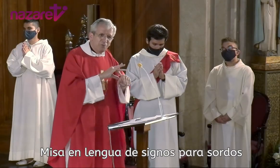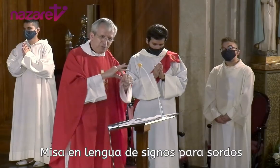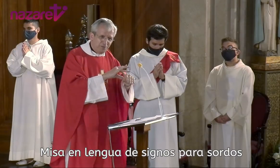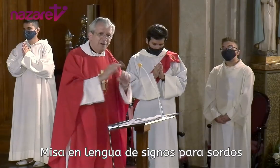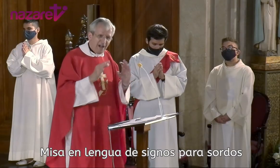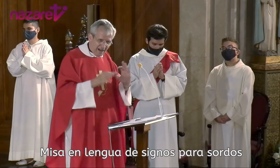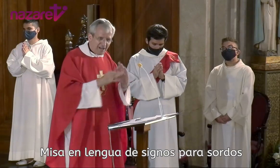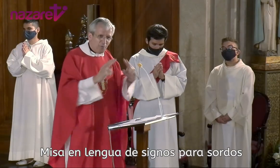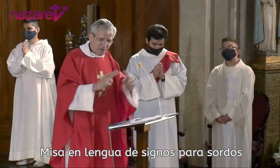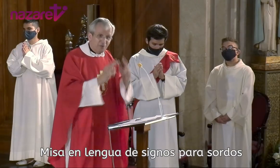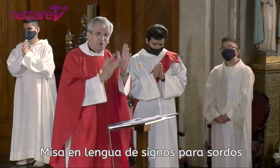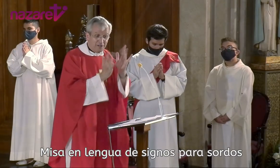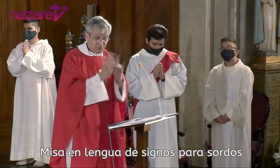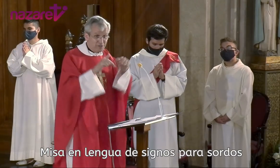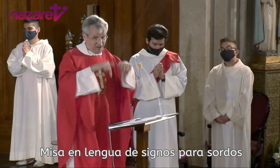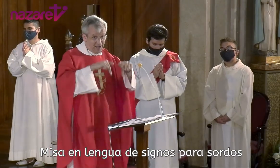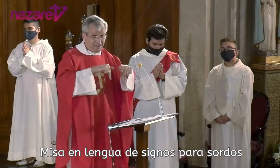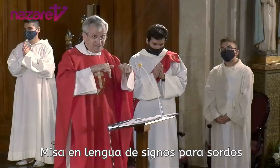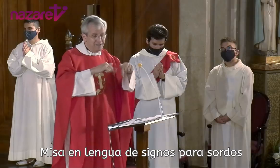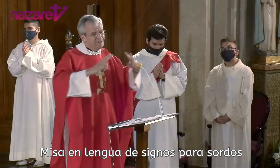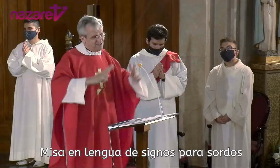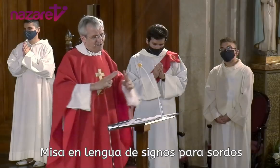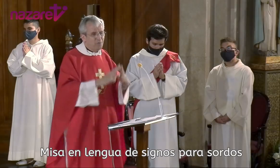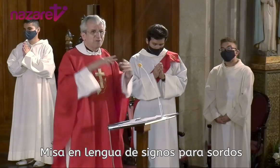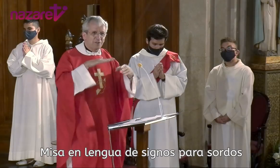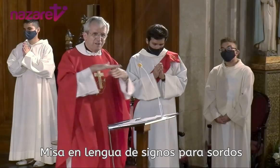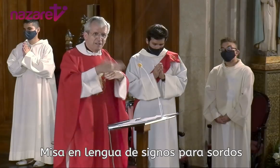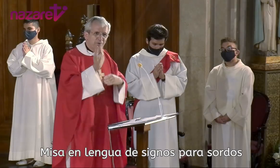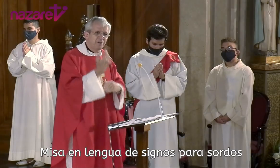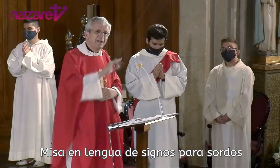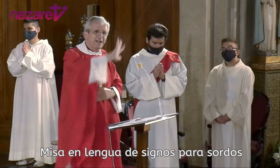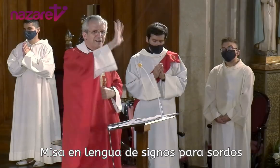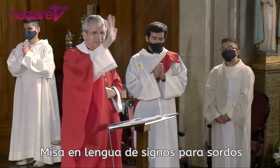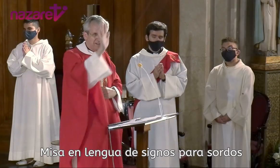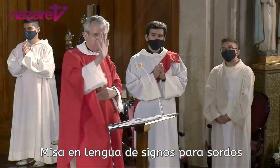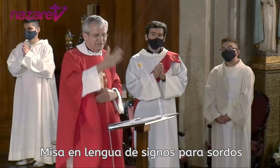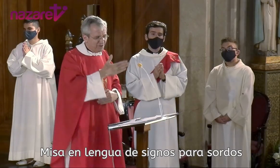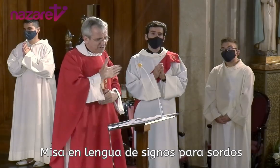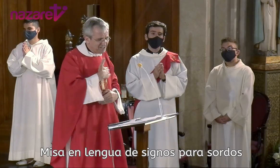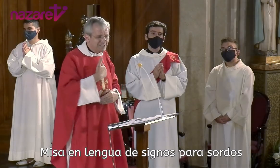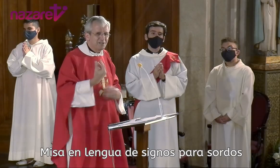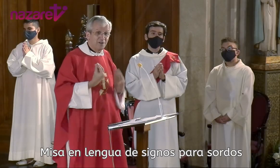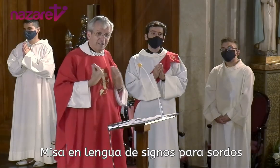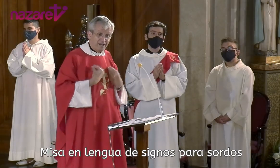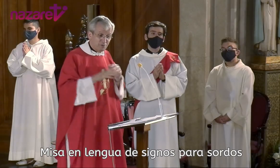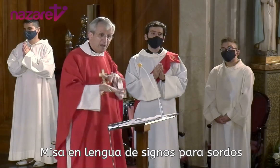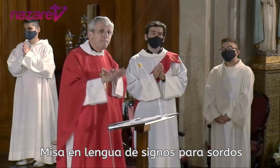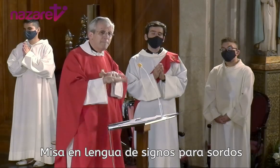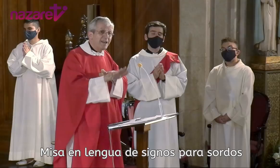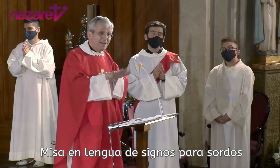conducido al encuentro con Jesús aquí y al encuentro definitivo en el cielo. Con ese deseo queremos peregrinar.